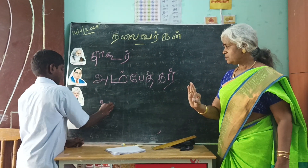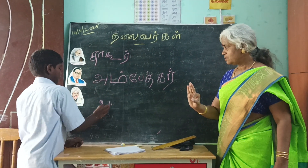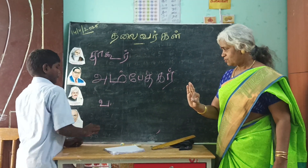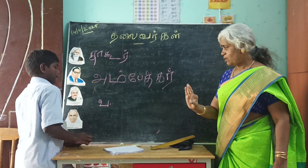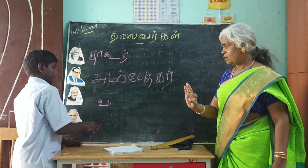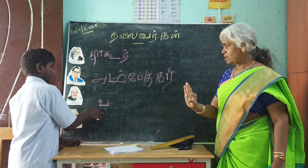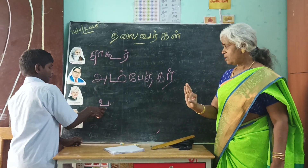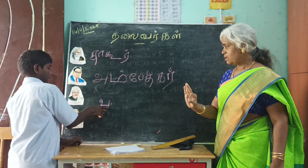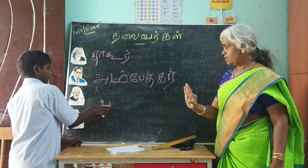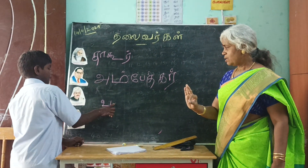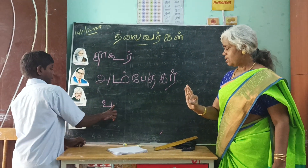வா.